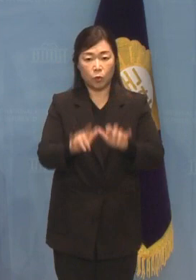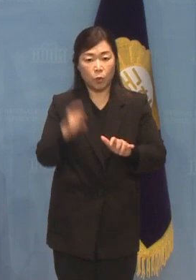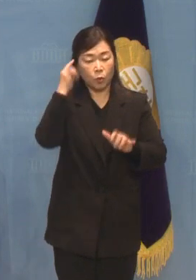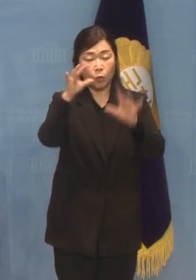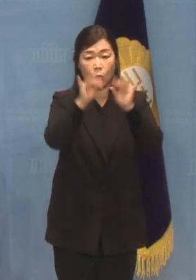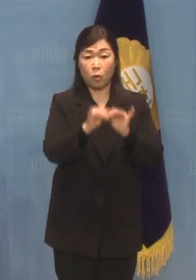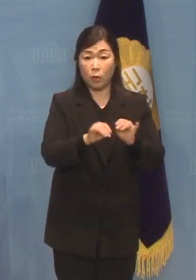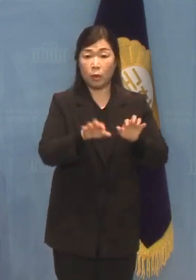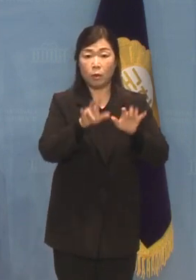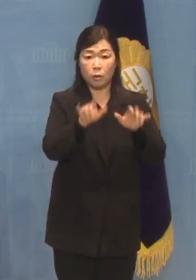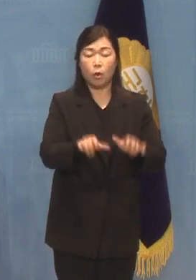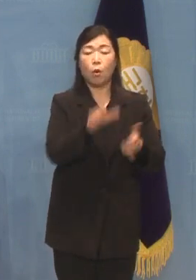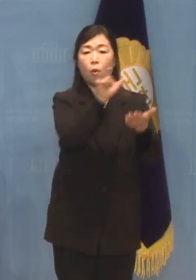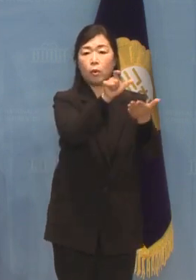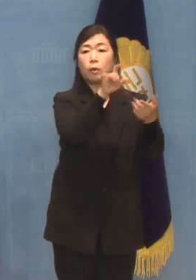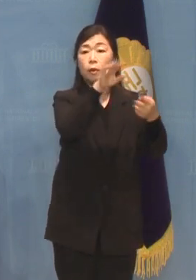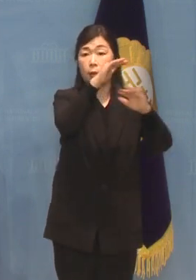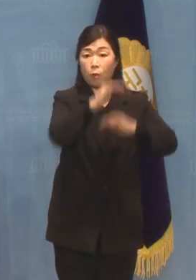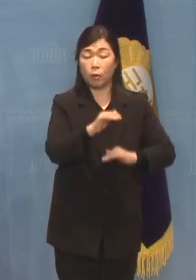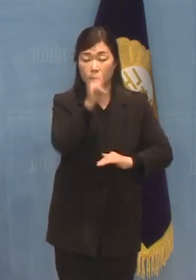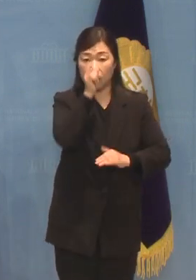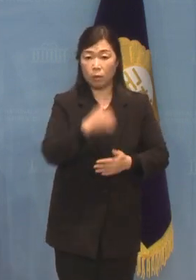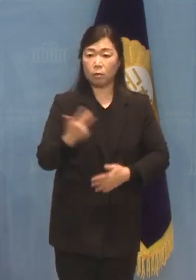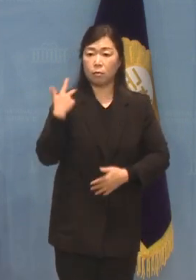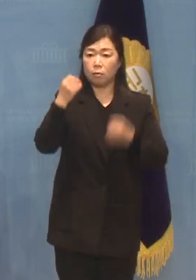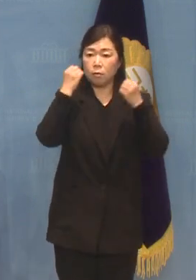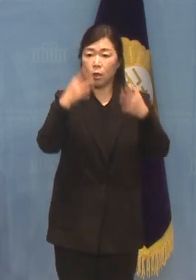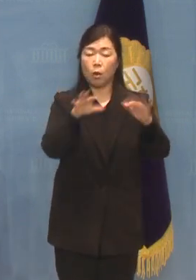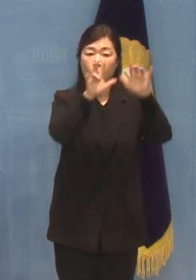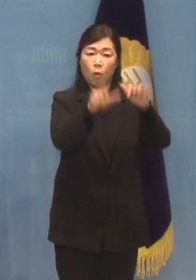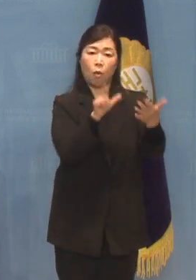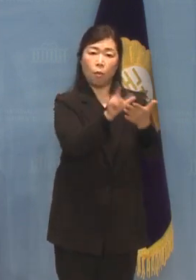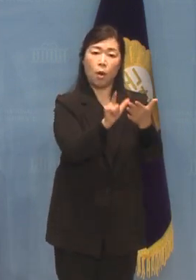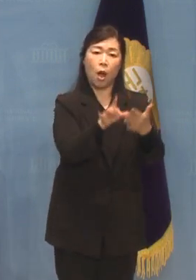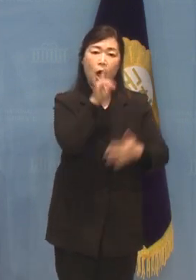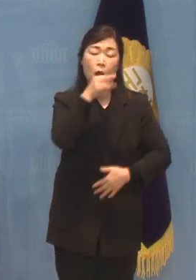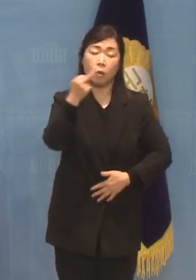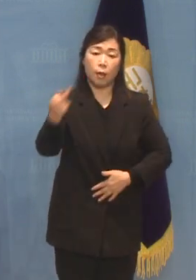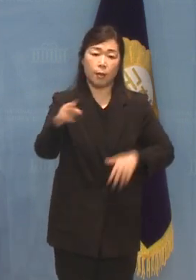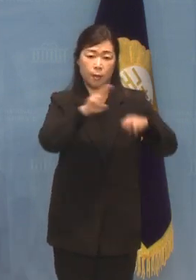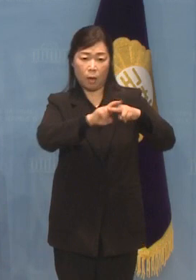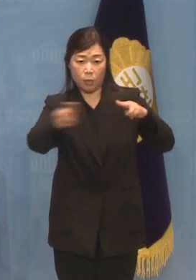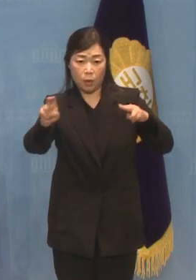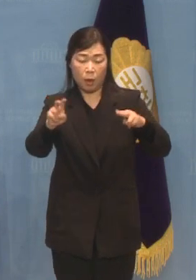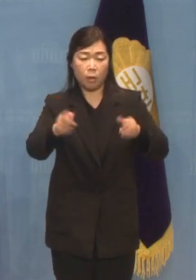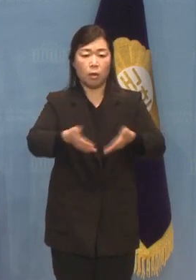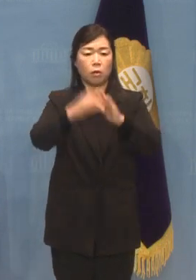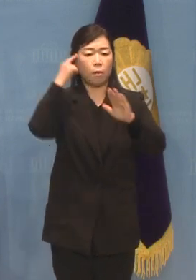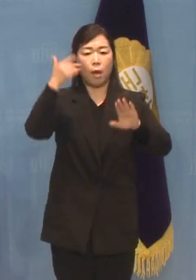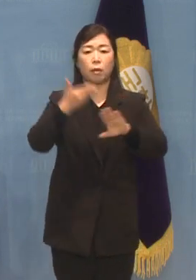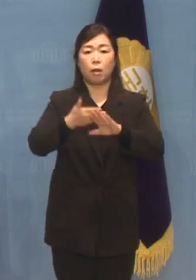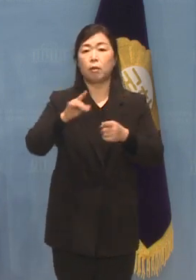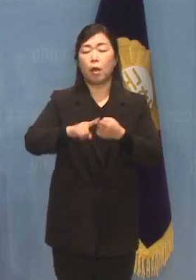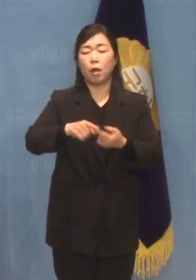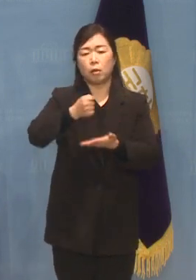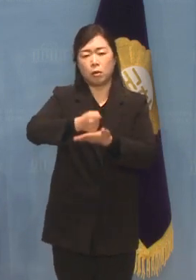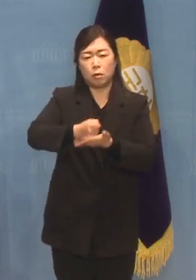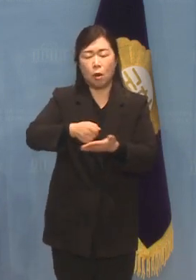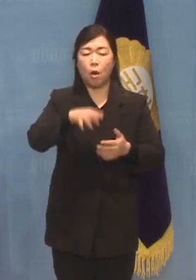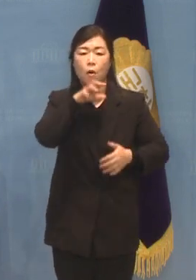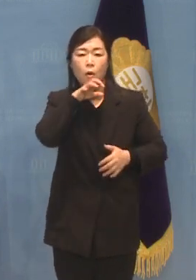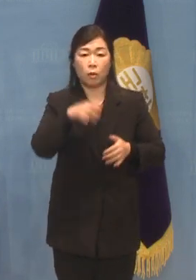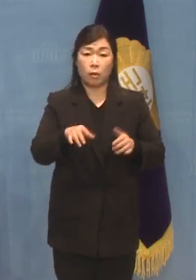현황입니다. 지난주 새롭게 공개된 청원은 설악산 케이블카 설치 반대에 관한 청원 등